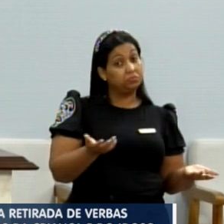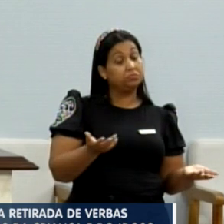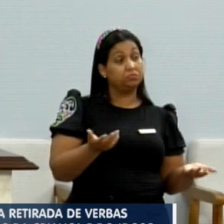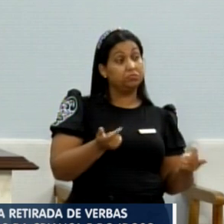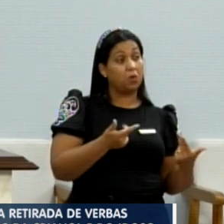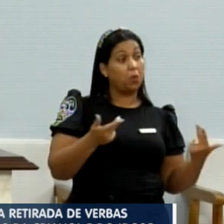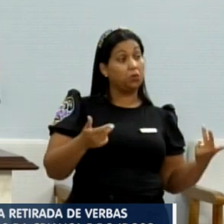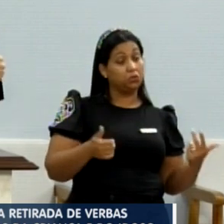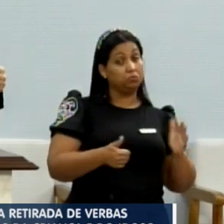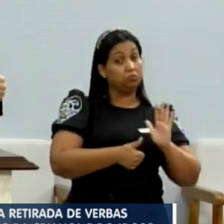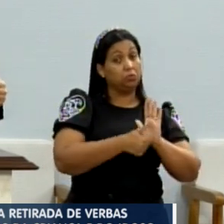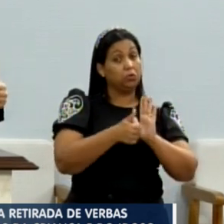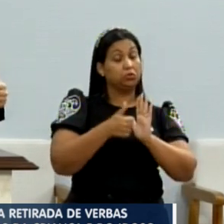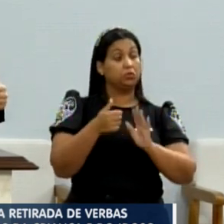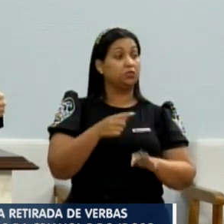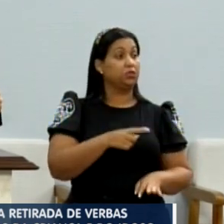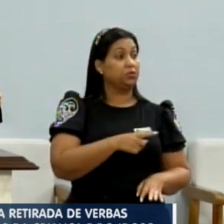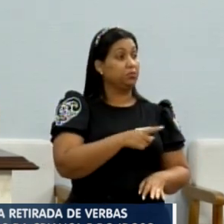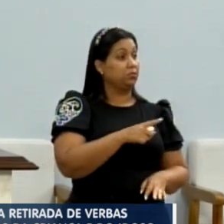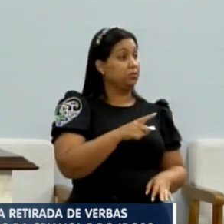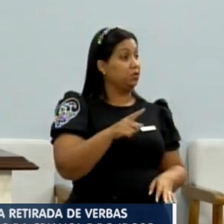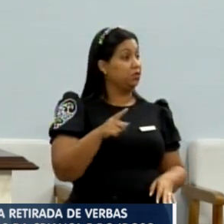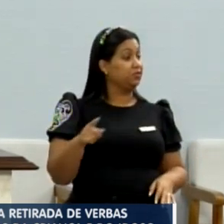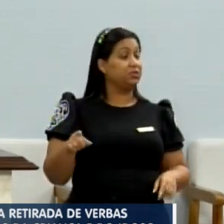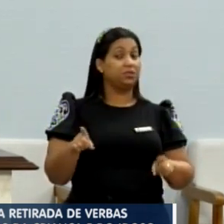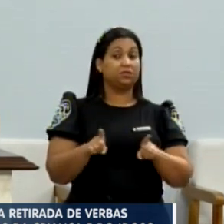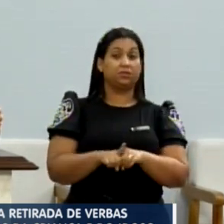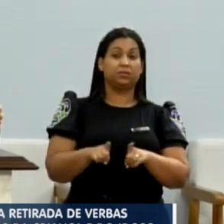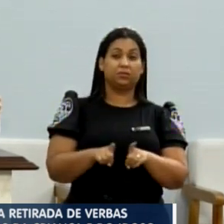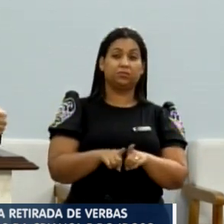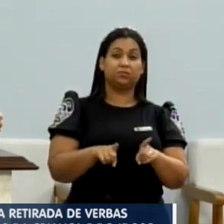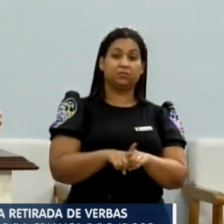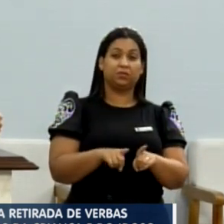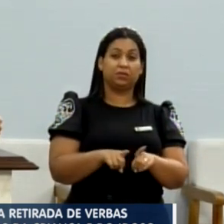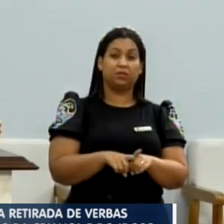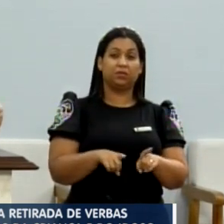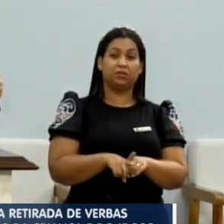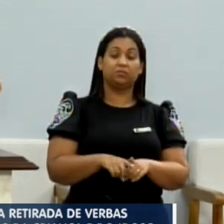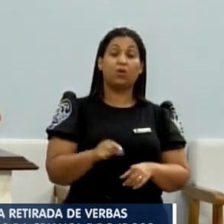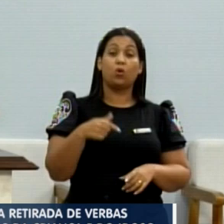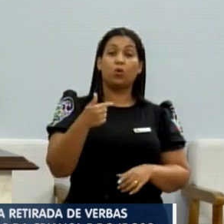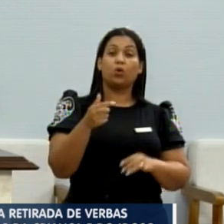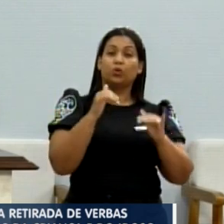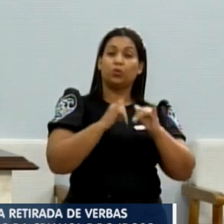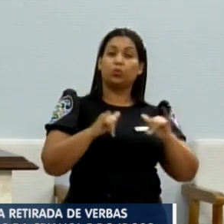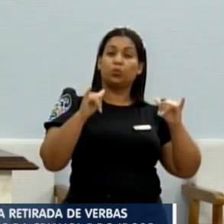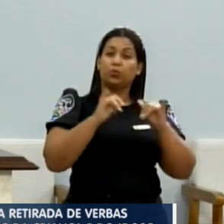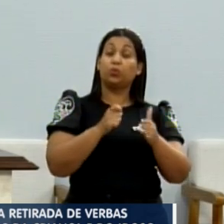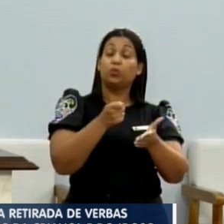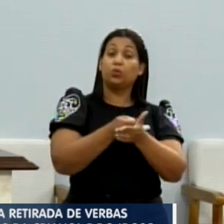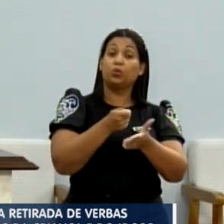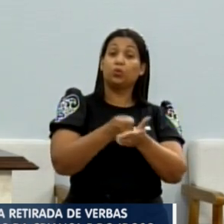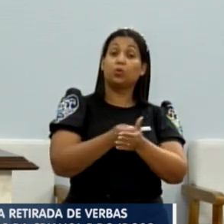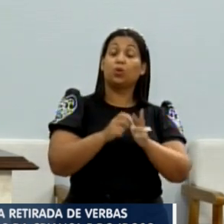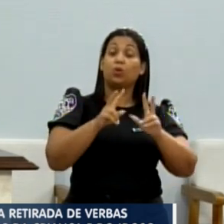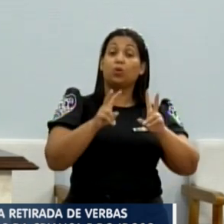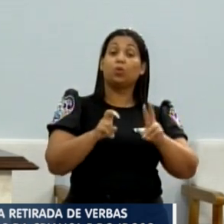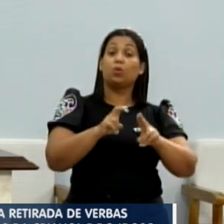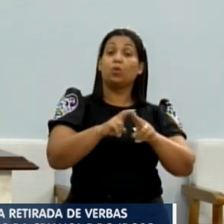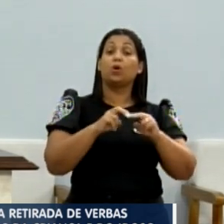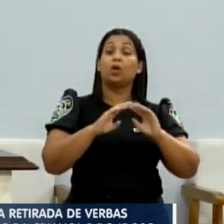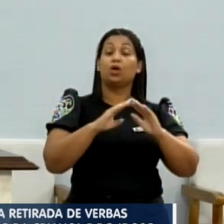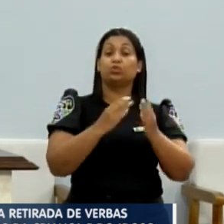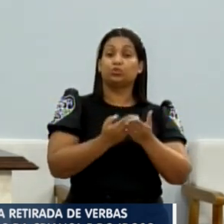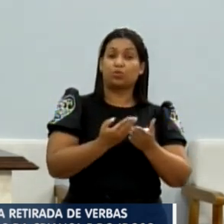positivamente e para vocês do Residencial Caetano uma outra notícia eu estou naquela luta pela Escola eí nós